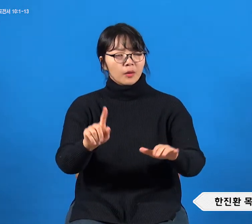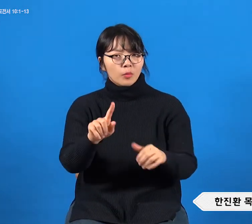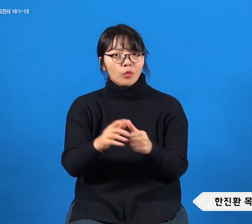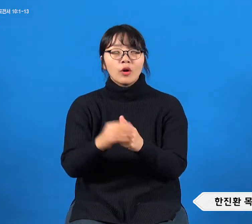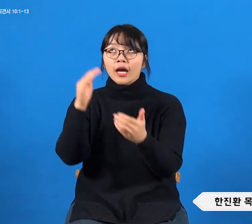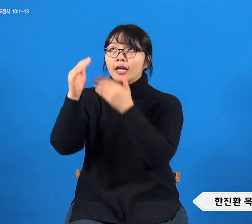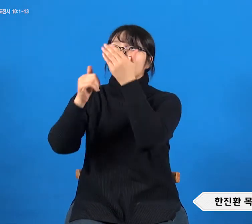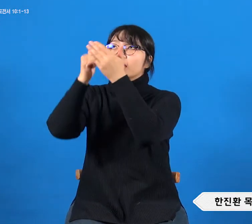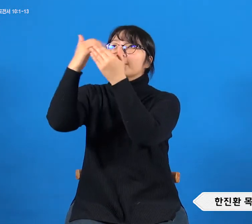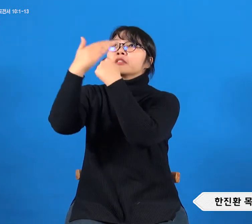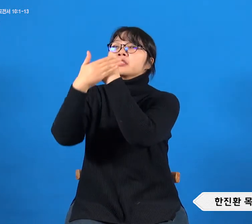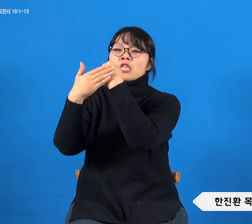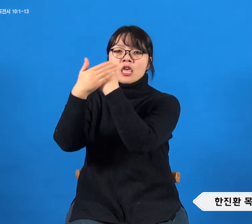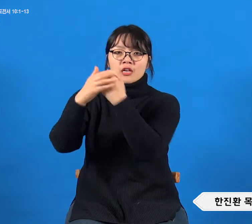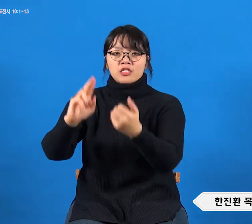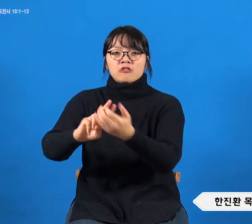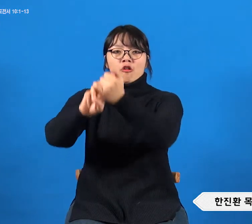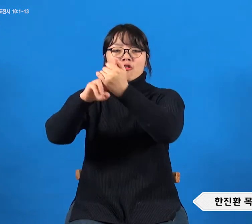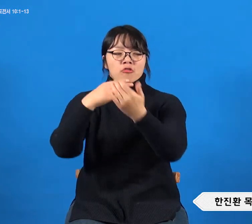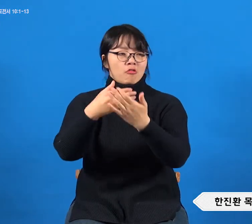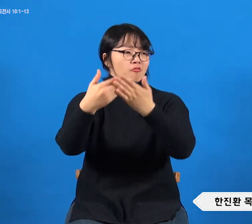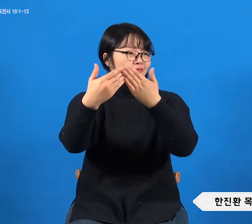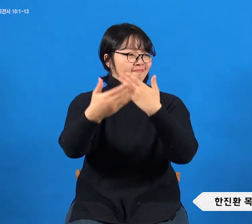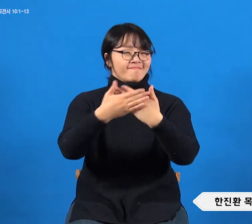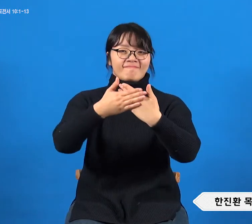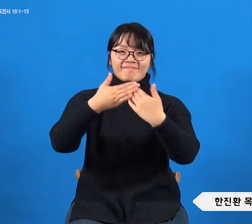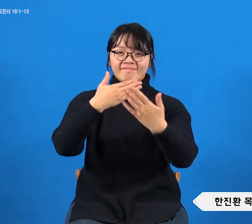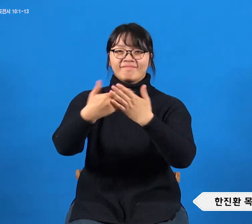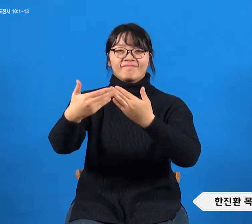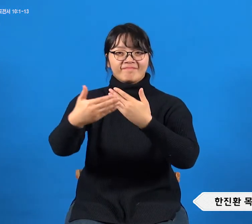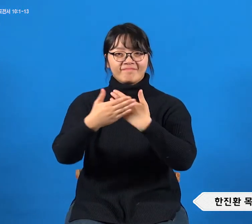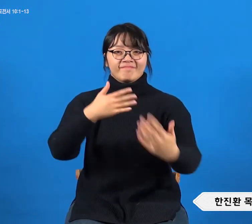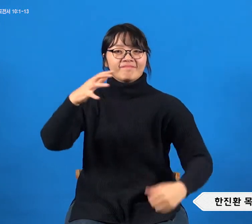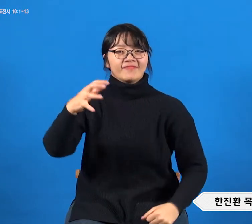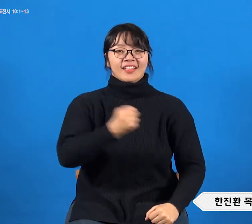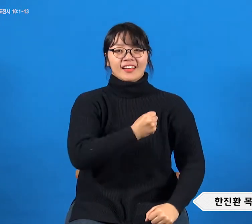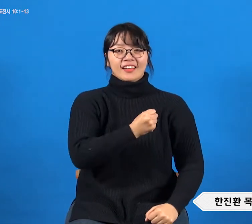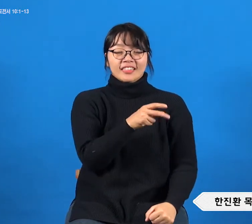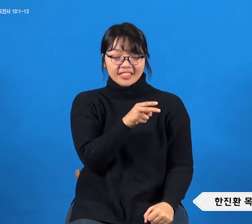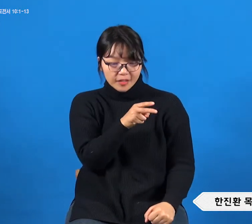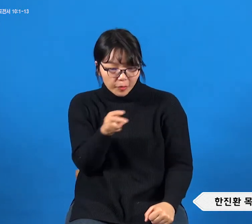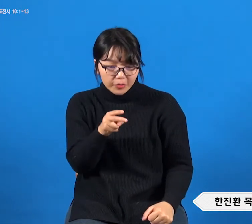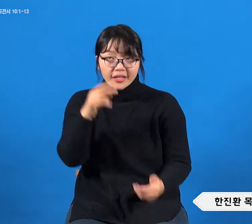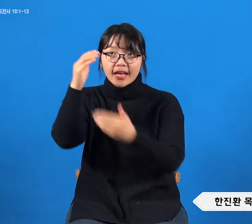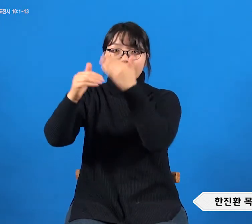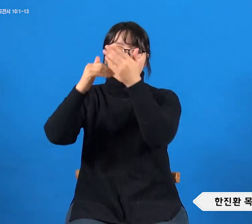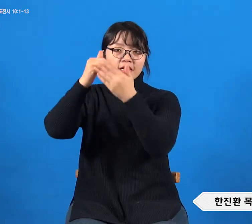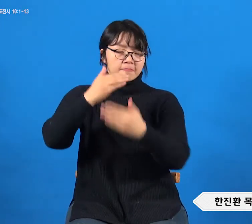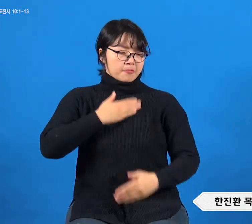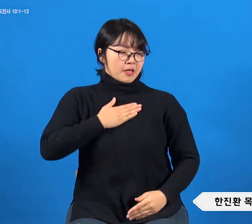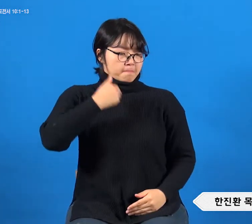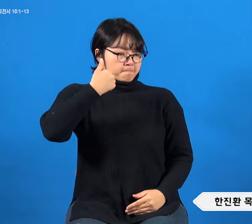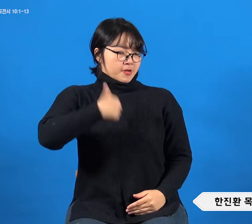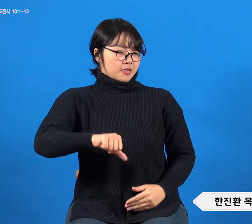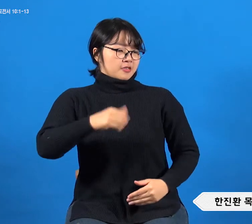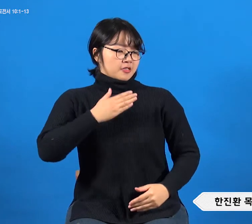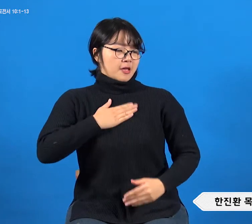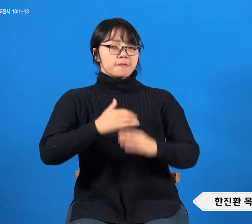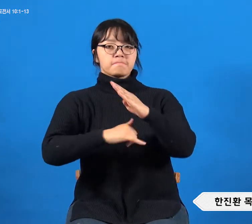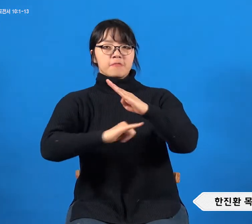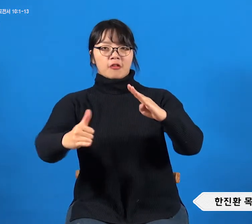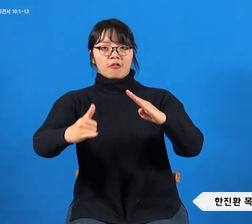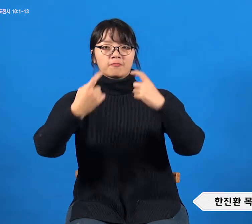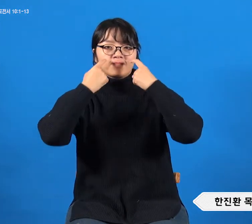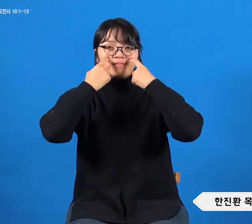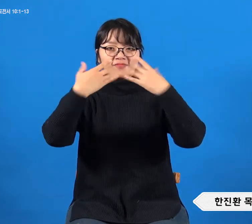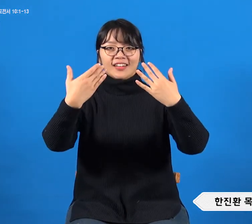놀라운 기적을 경험한 것은 그들이 하나님의 백성이라는 분명한 증거였습니다.